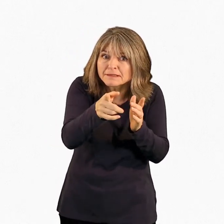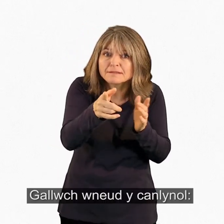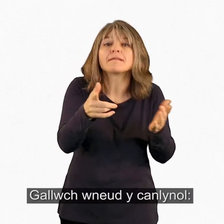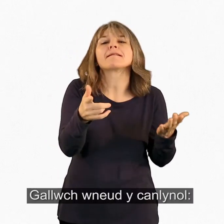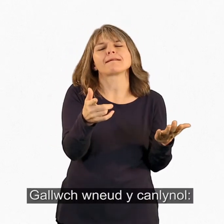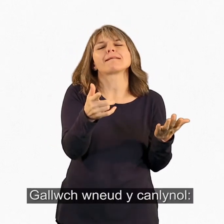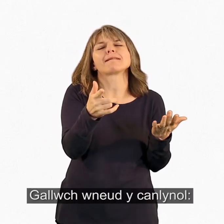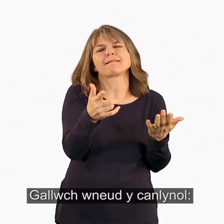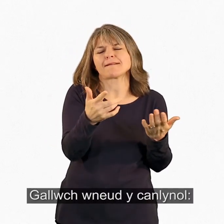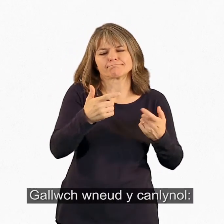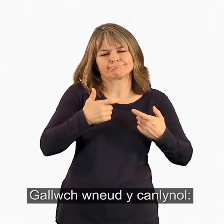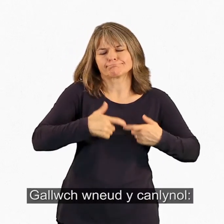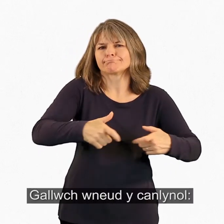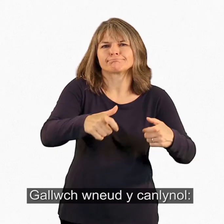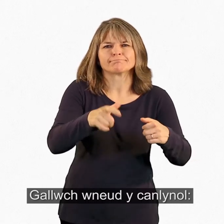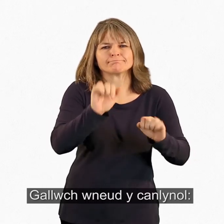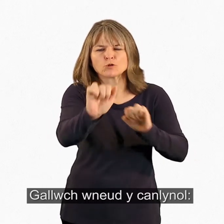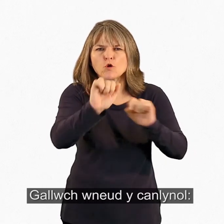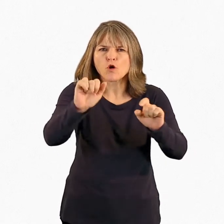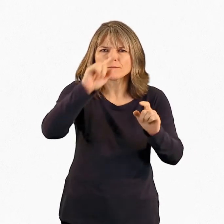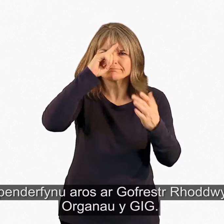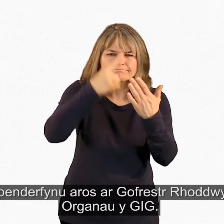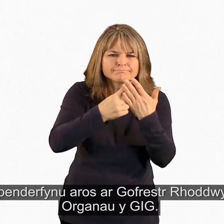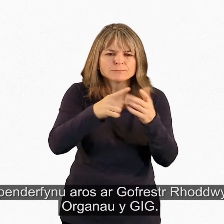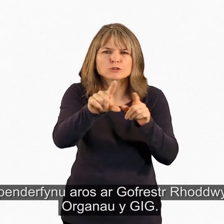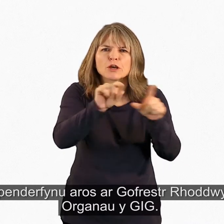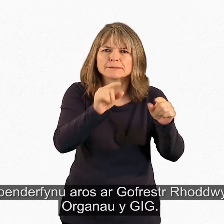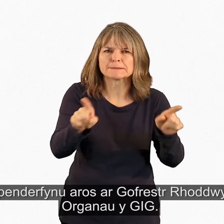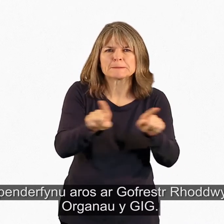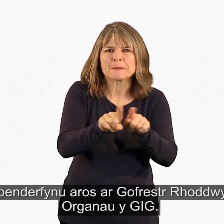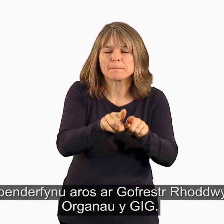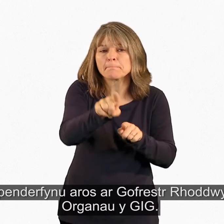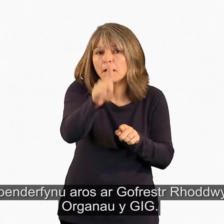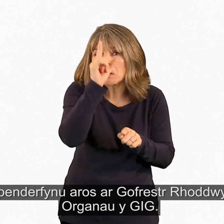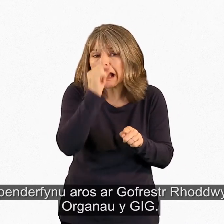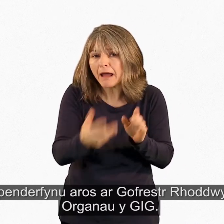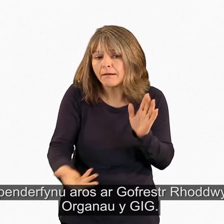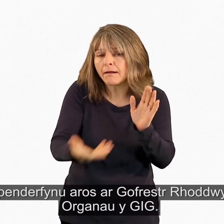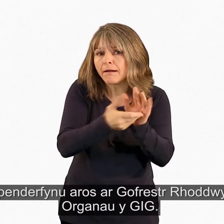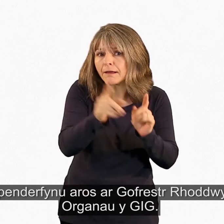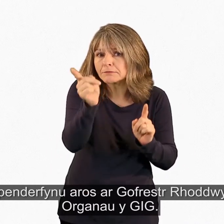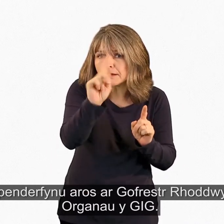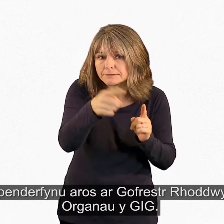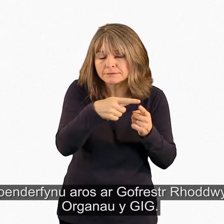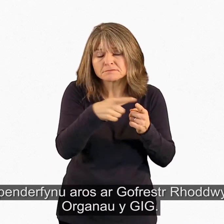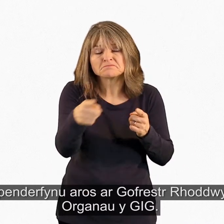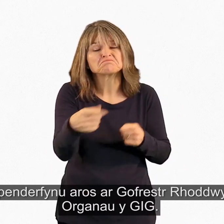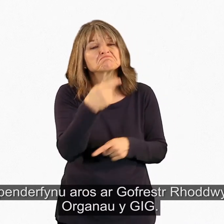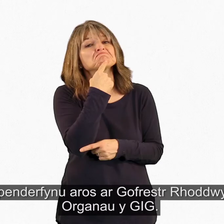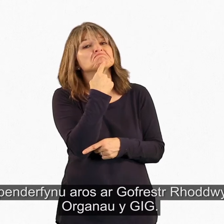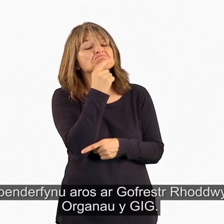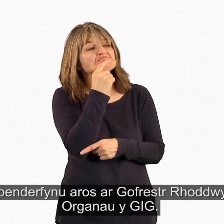Gallwch wneud y canlynol Penderfynu aros ar gofrestr rhoddwyr organau y gwasanaeth iechyd genedlaethol